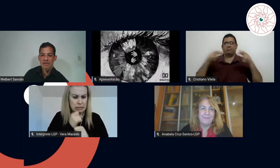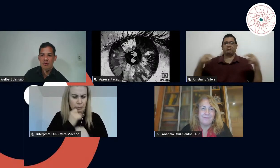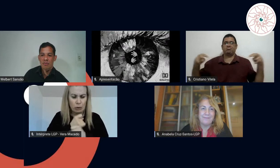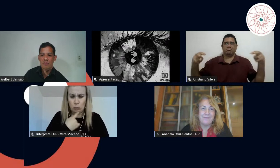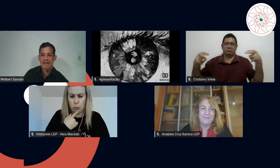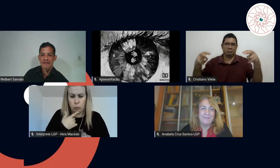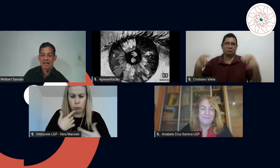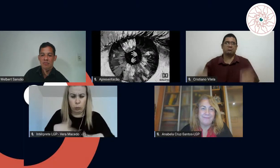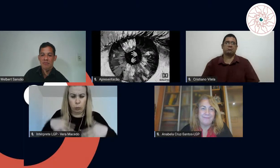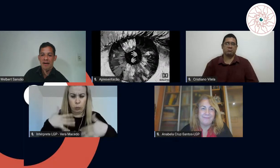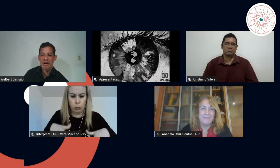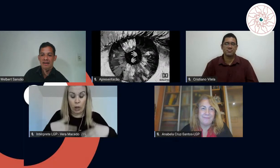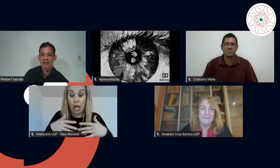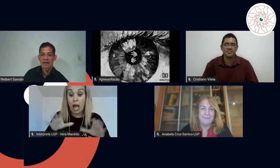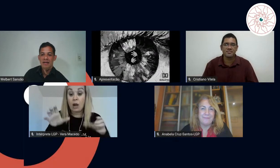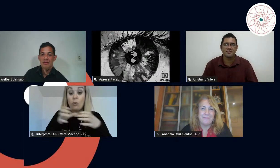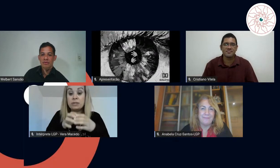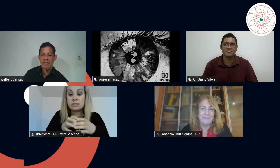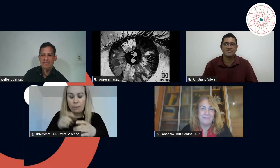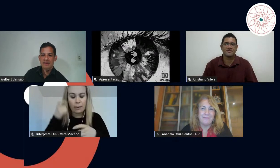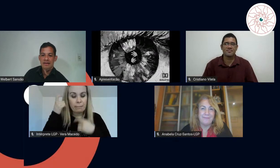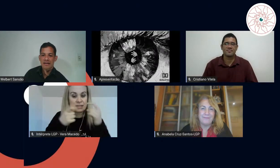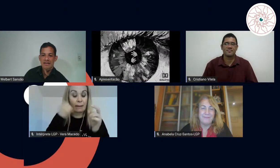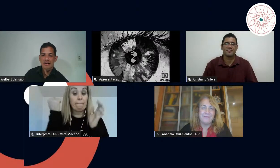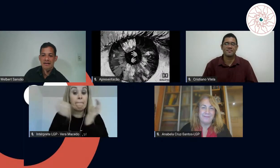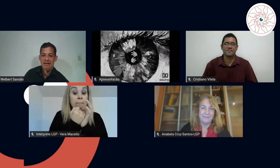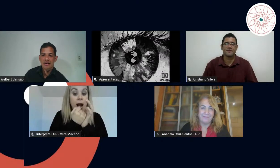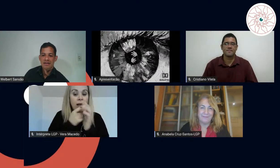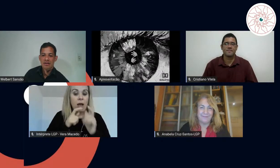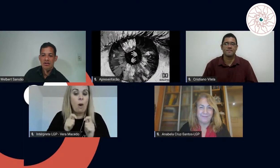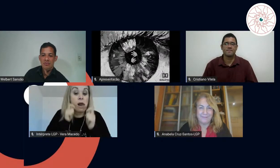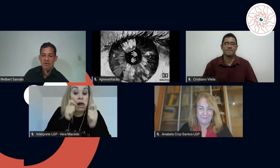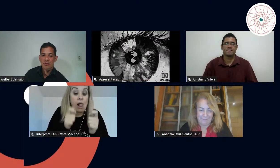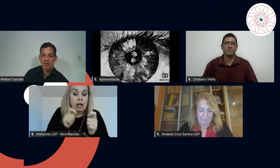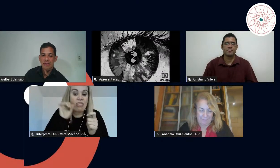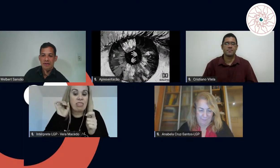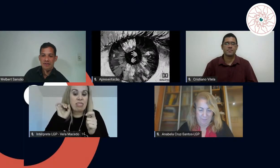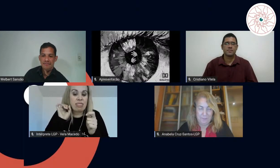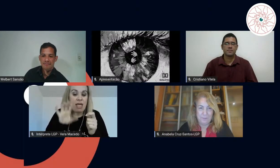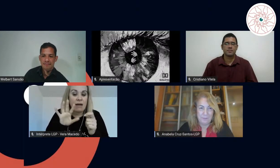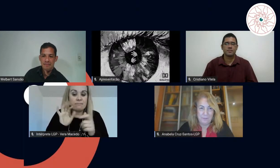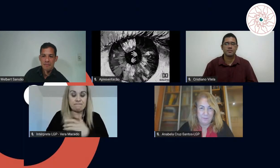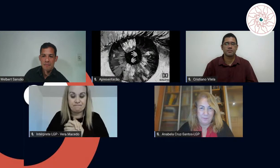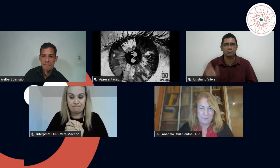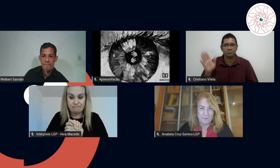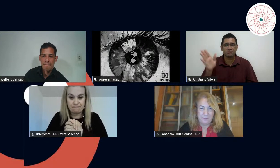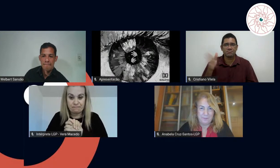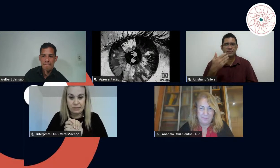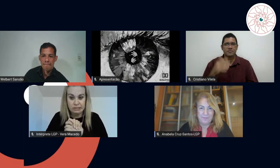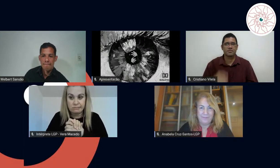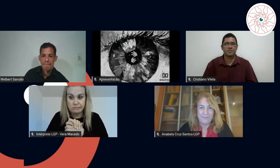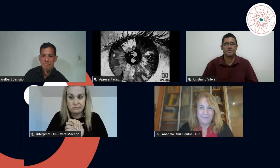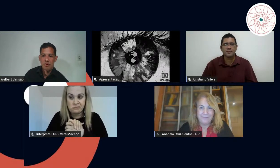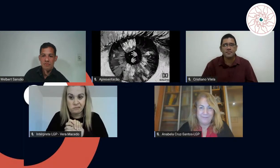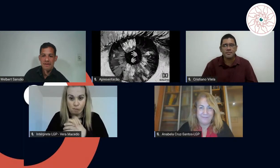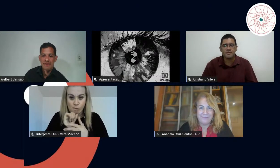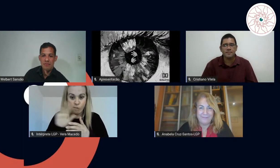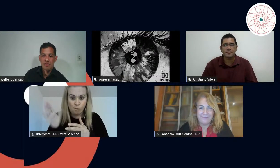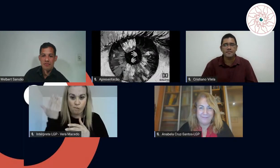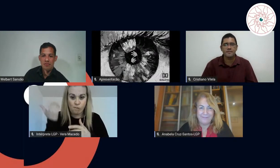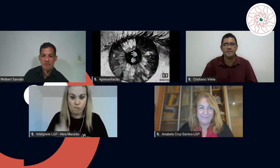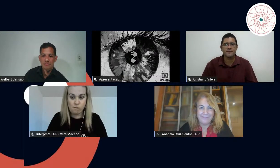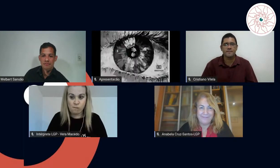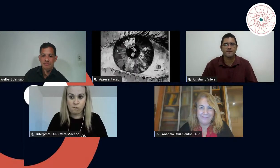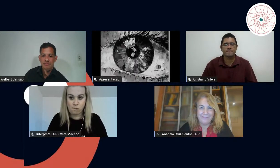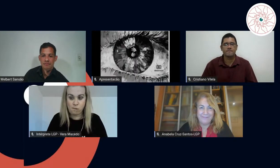na a comissão para pensar numa marca que pudesse trazer esse tipo de abordagem. Pode